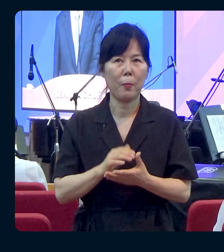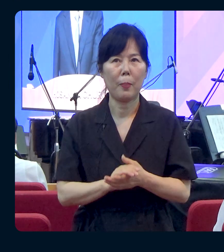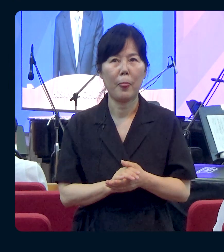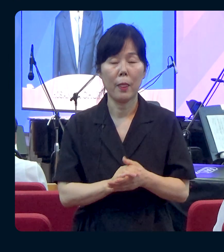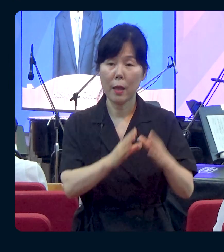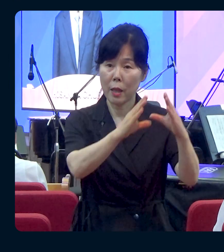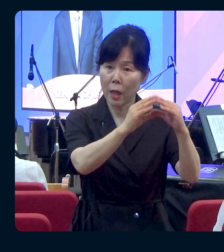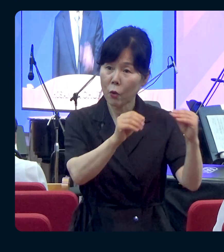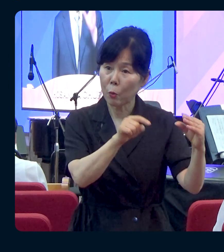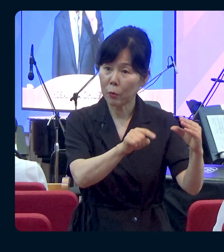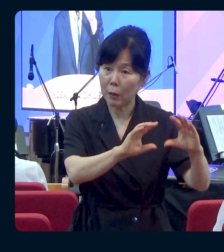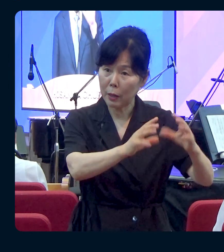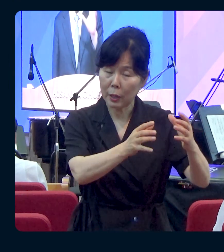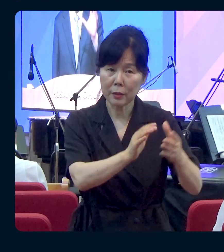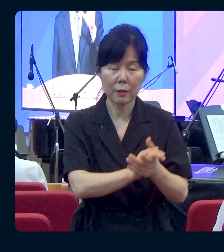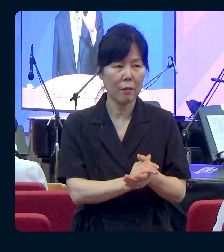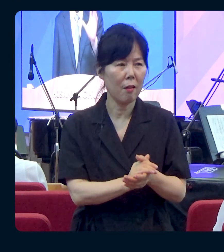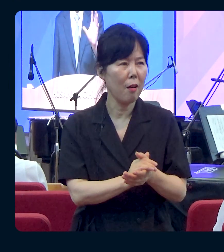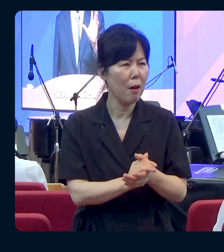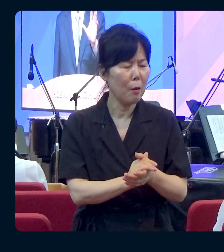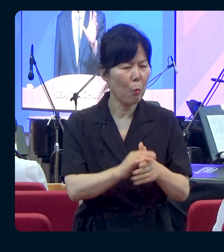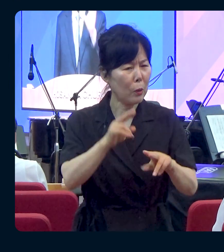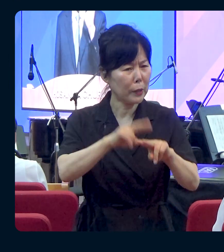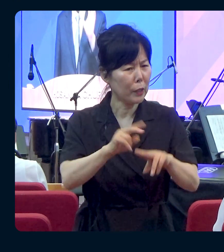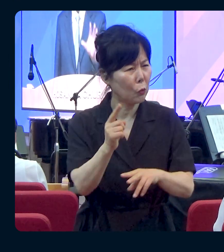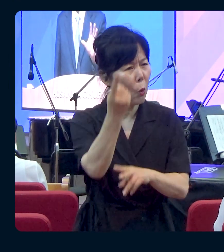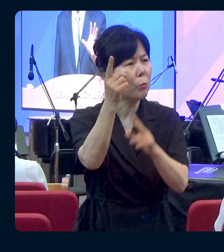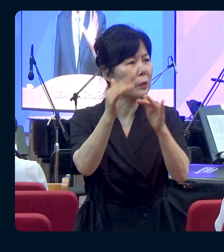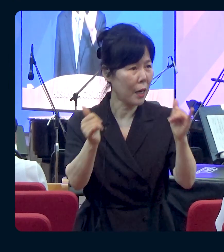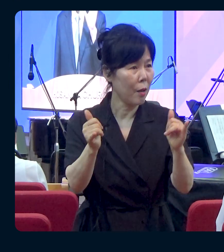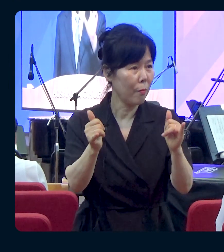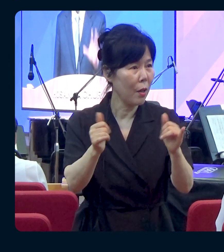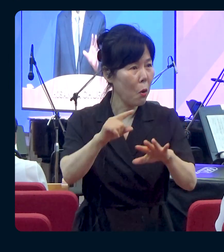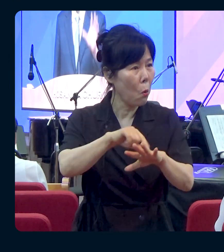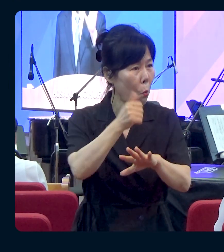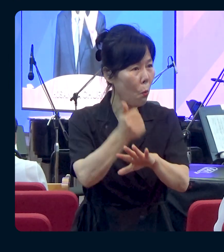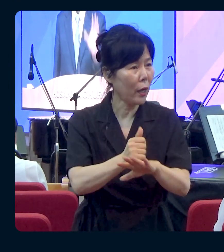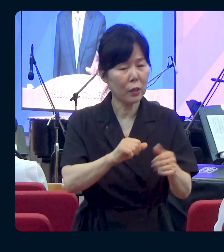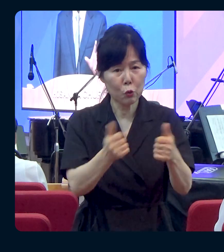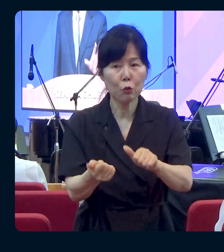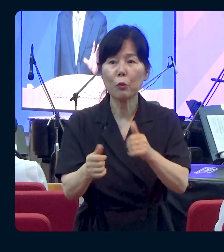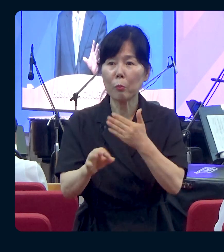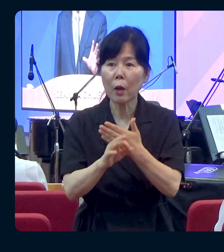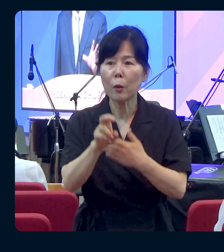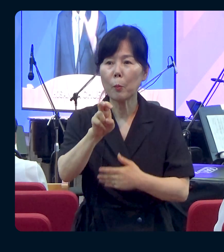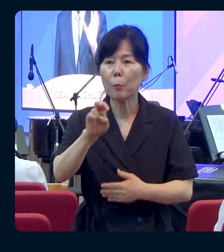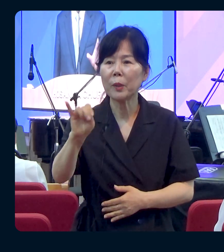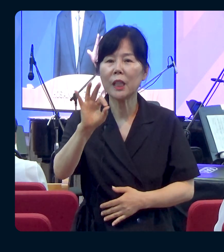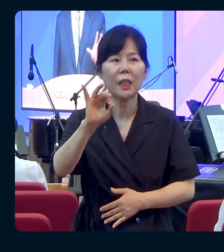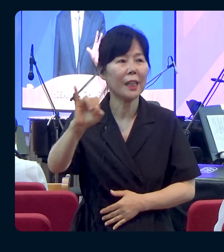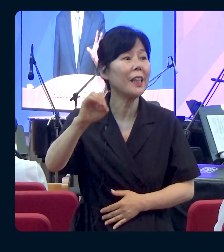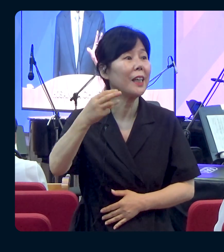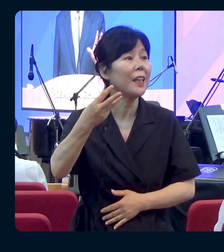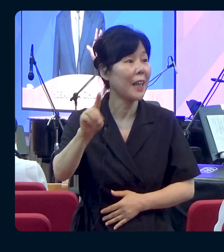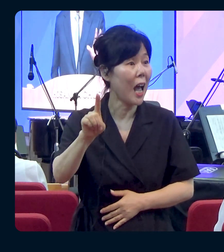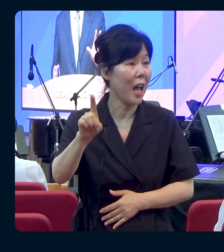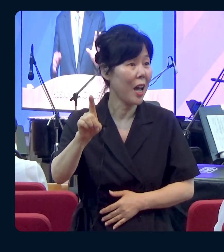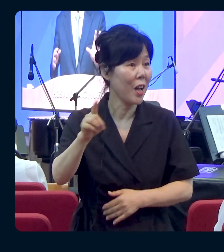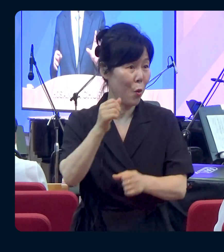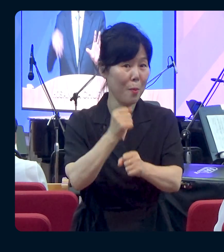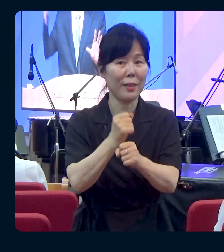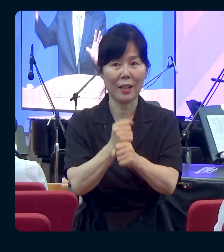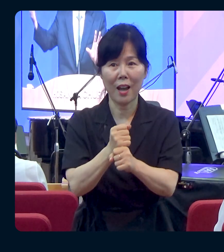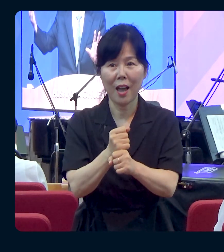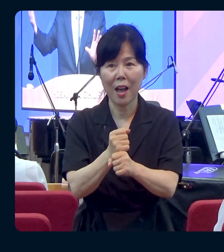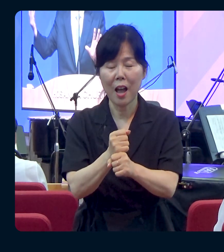당시 애굽에서는요, 특별한 사람이 죽게 되면 그 시신을 미라로 만들었습니다. 이유는